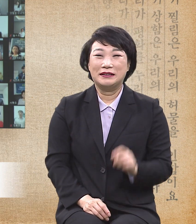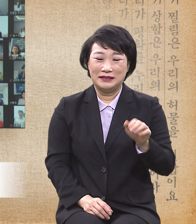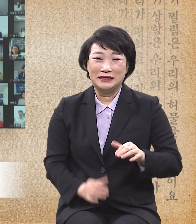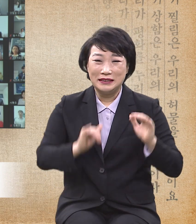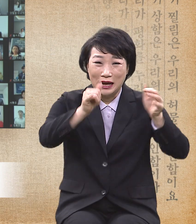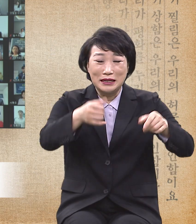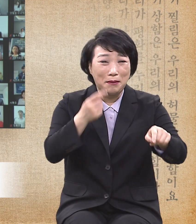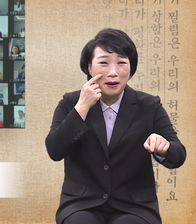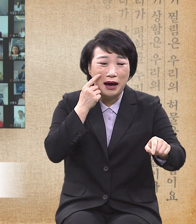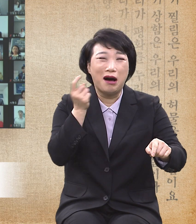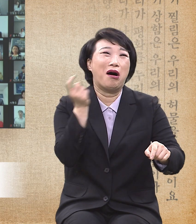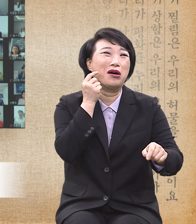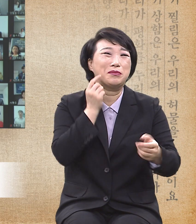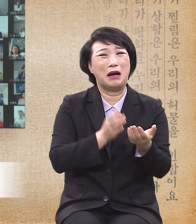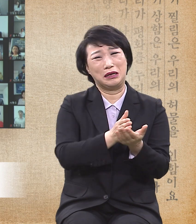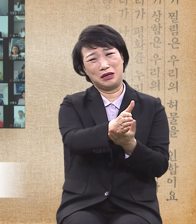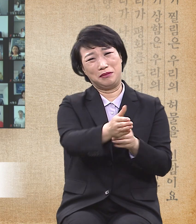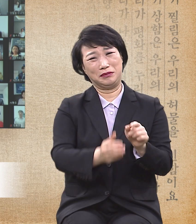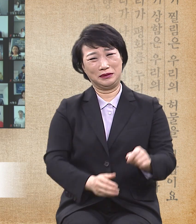거짓말쟁이가 어딨나?